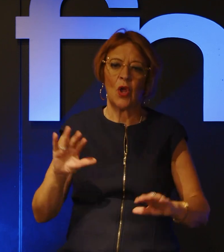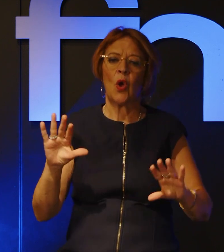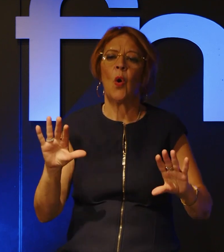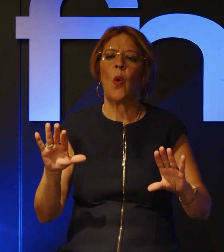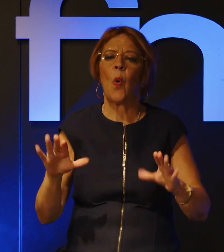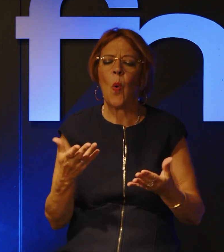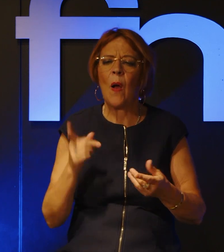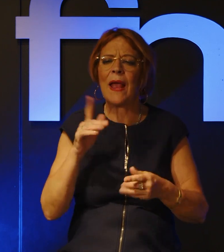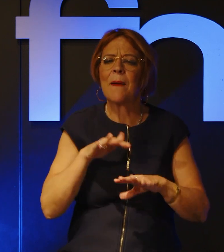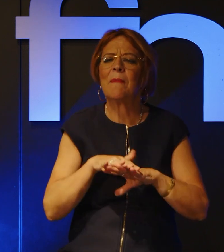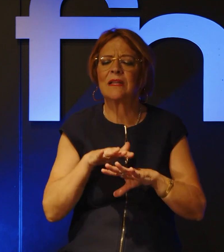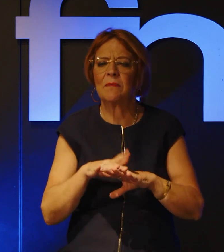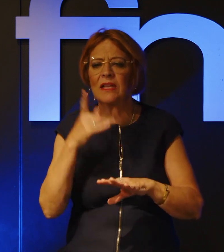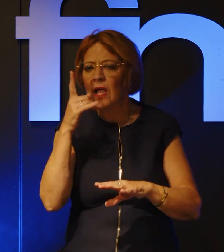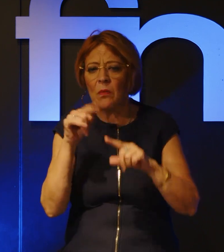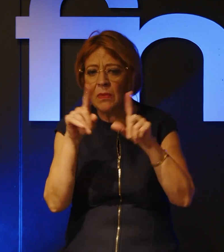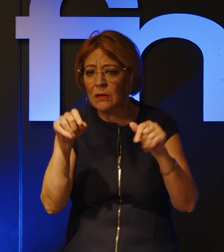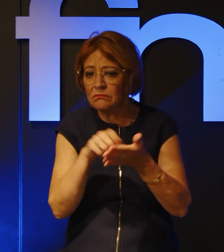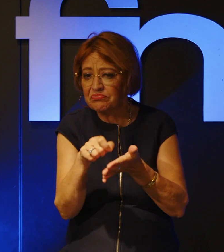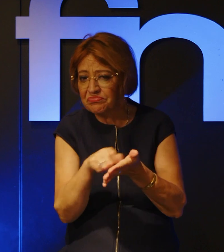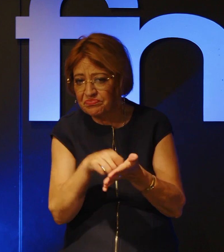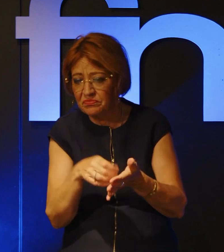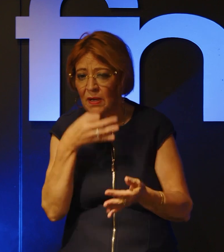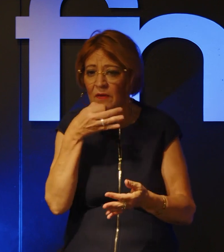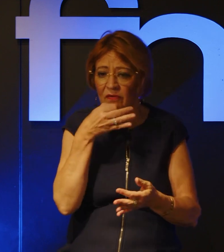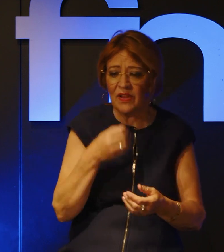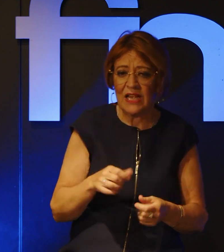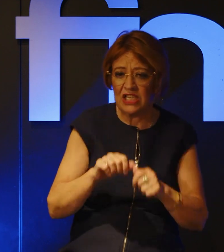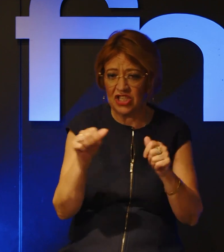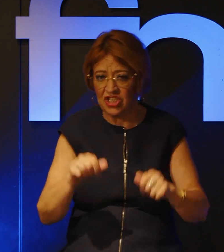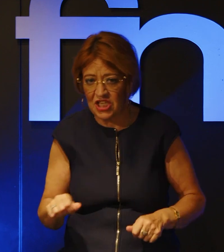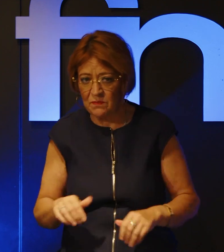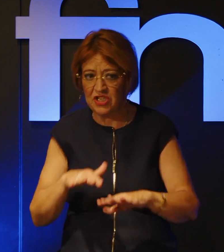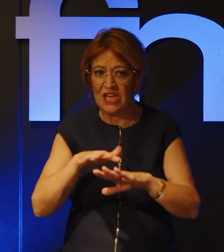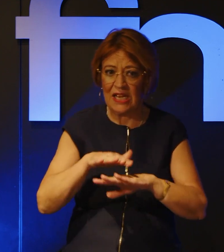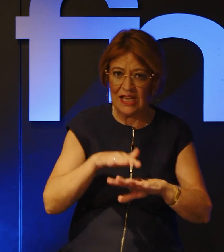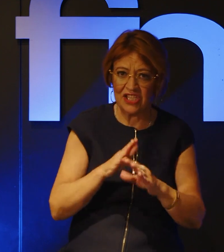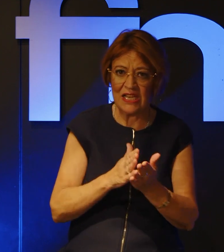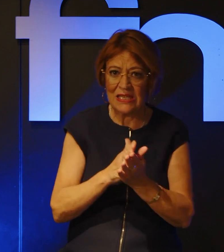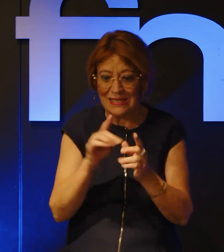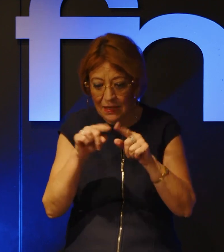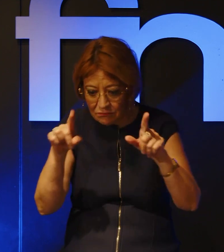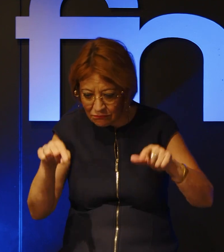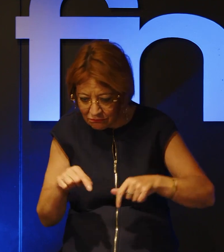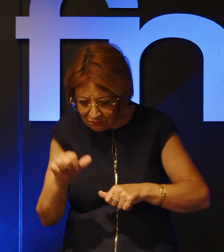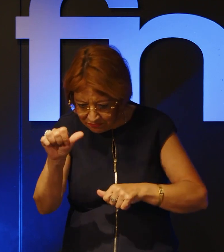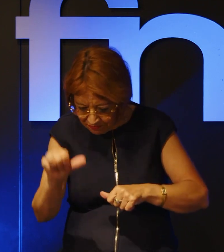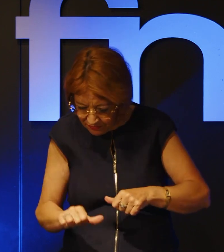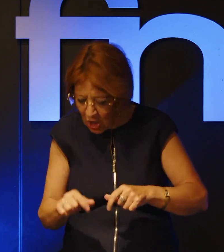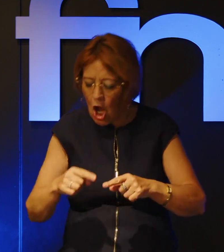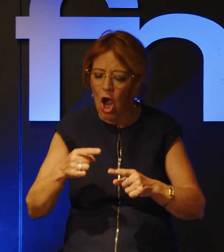conceito de algoritmo é apenas uma receita portanto estamos aqui a falar em Sistemas em redes que seguem uma receita que tem um único